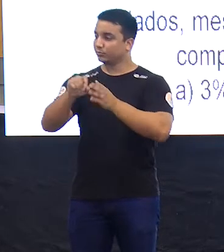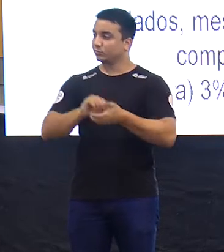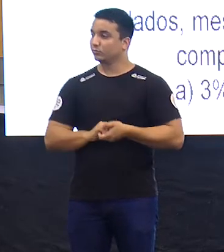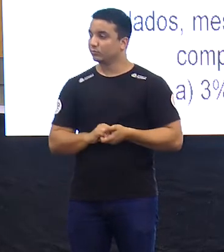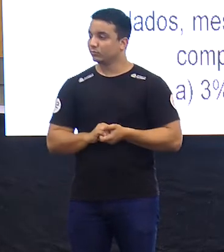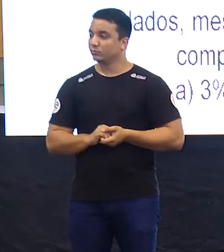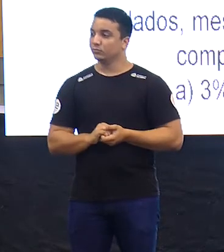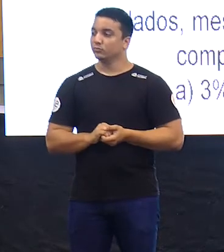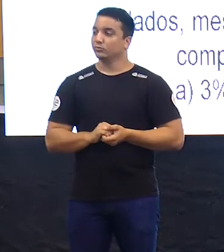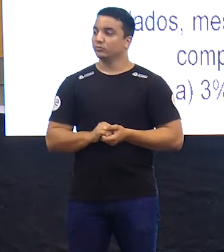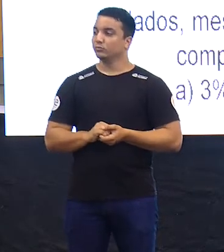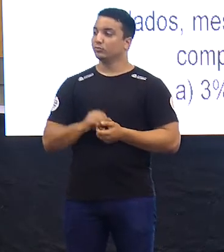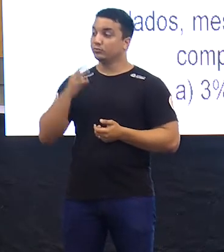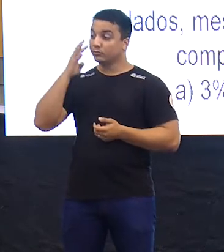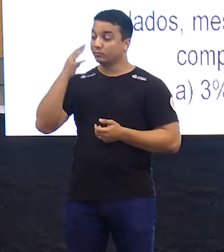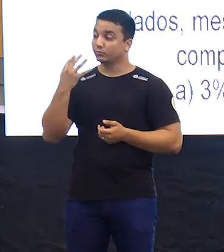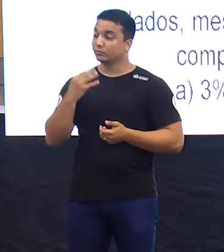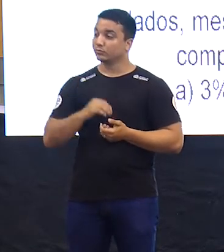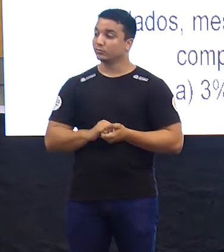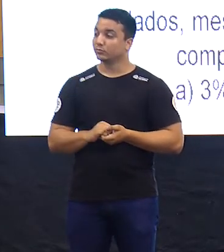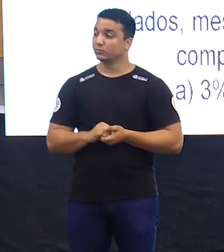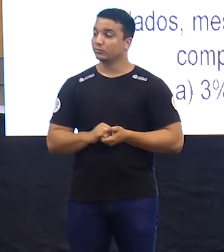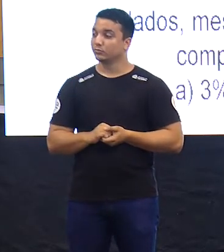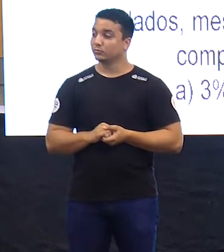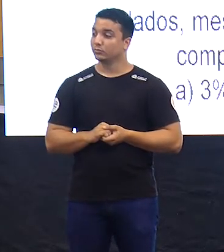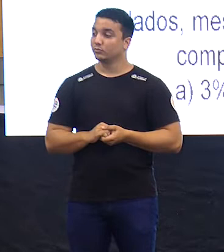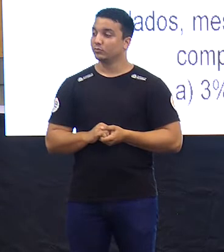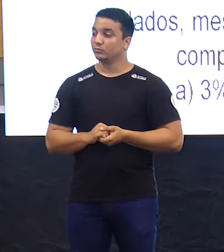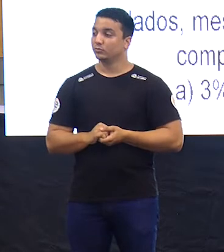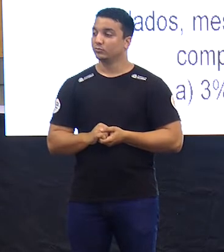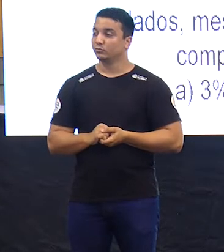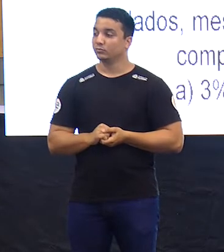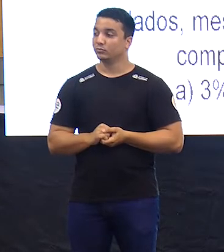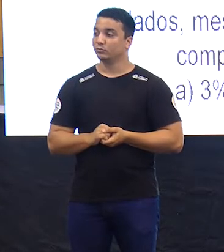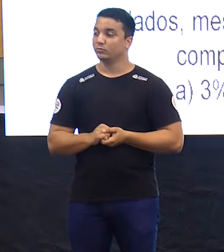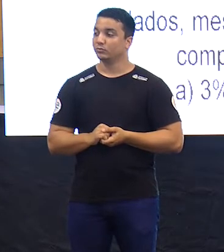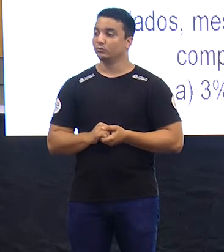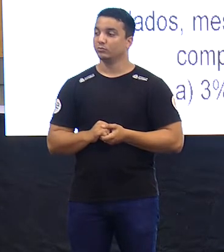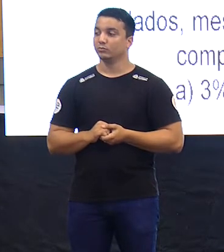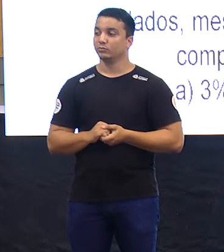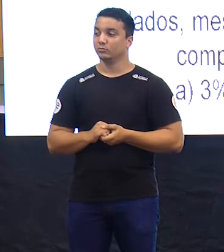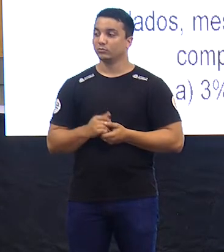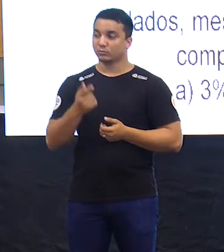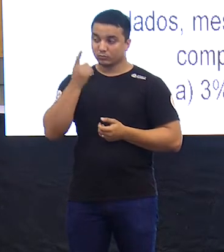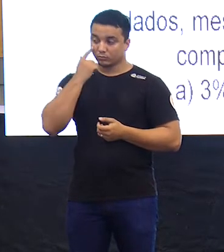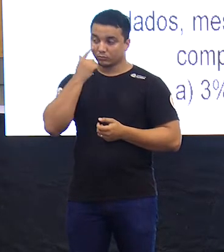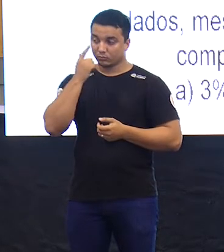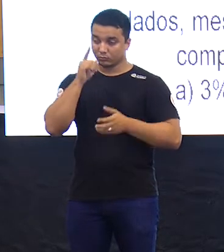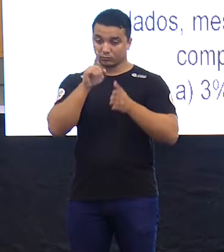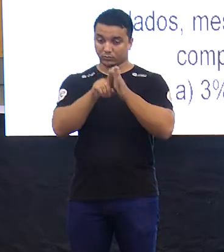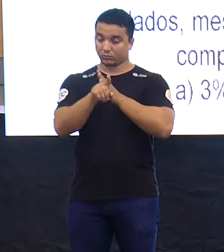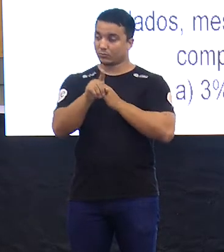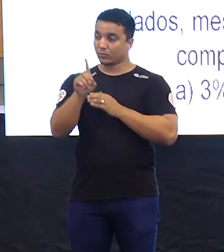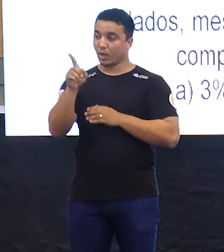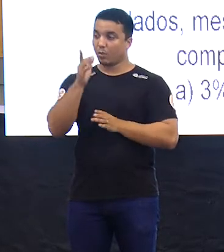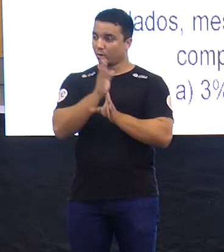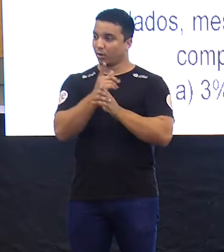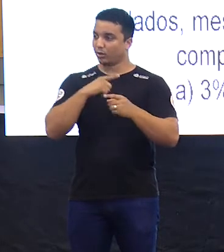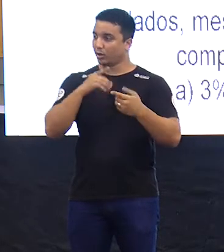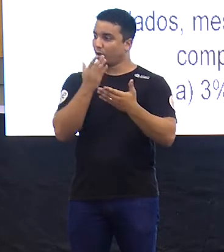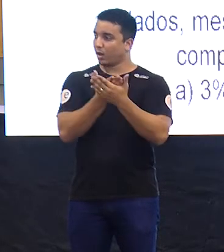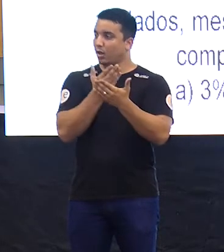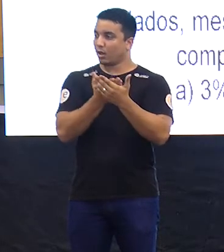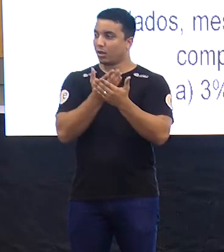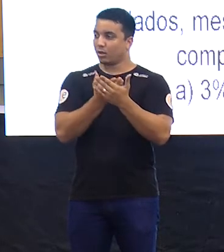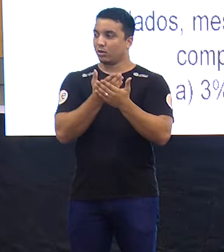Enem para a gente fazer agora. Olha, lembrando, Esse material, essa aula